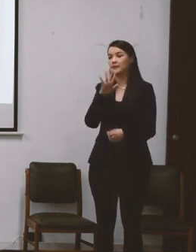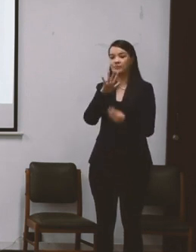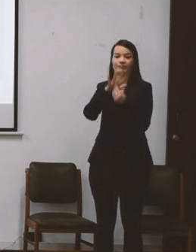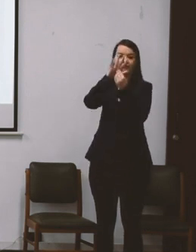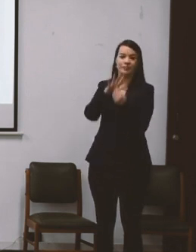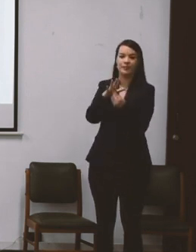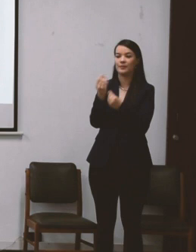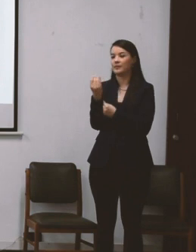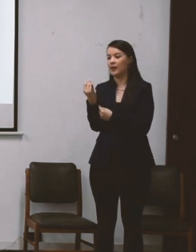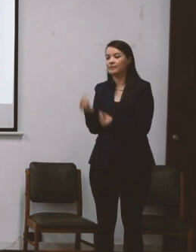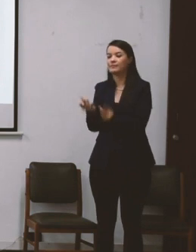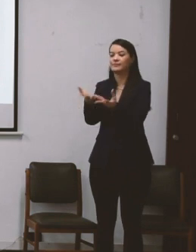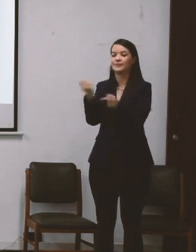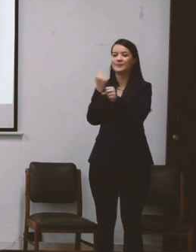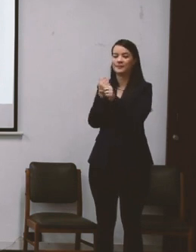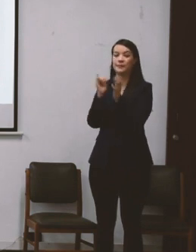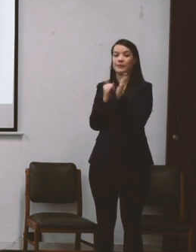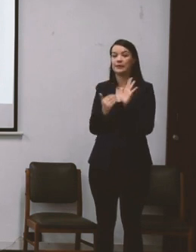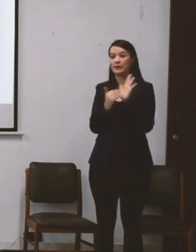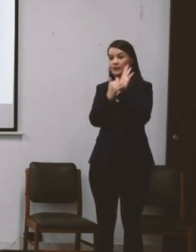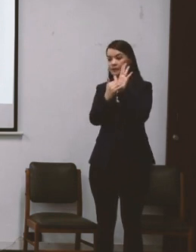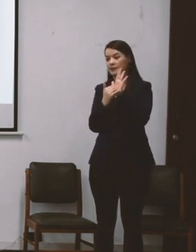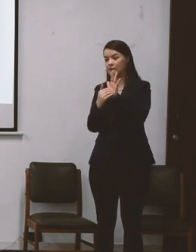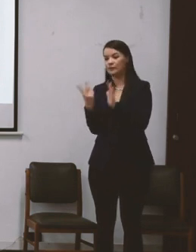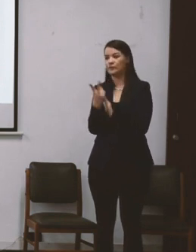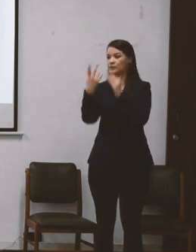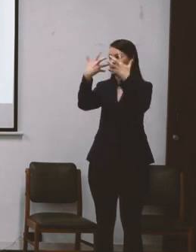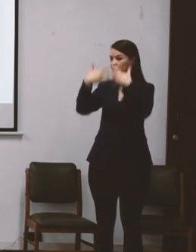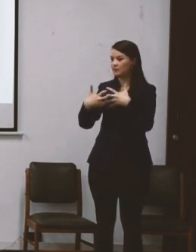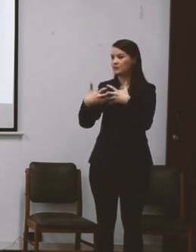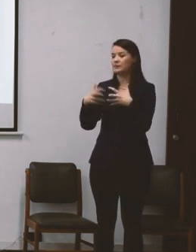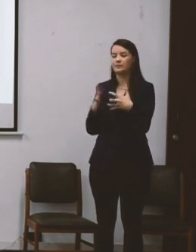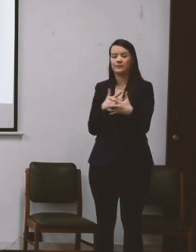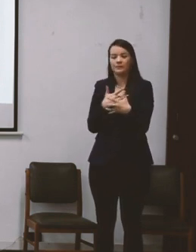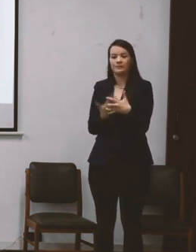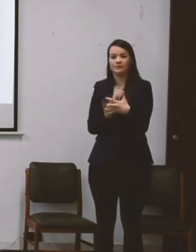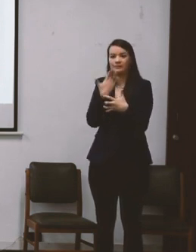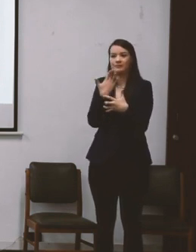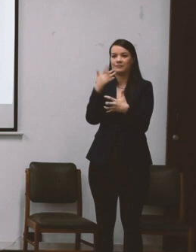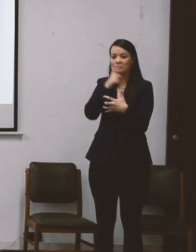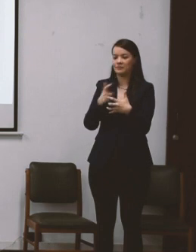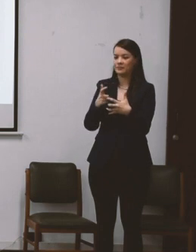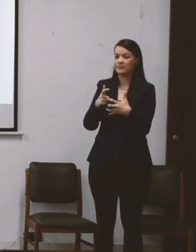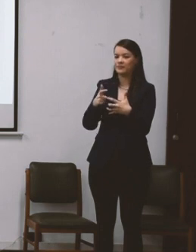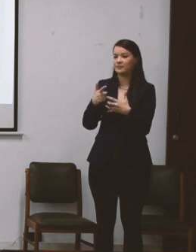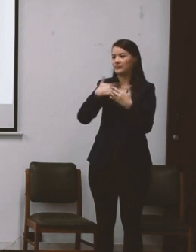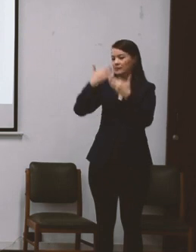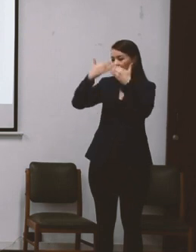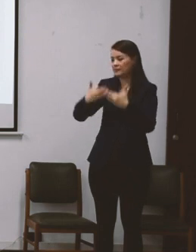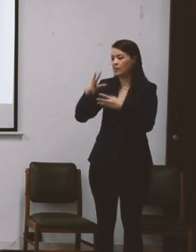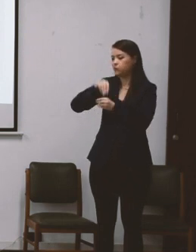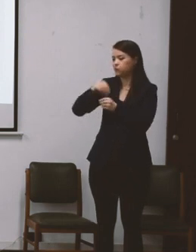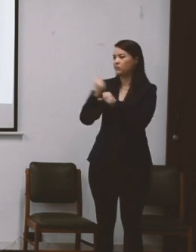¿no? De ahí que los dos ejemplos reflejan al modelo empresarial e inspiracional diseñado por para las personas con